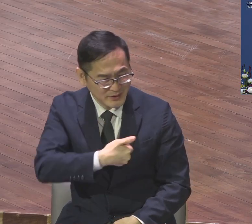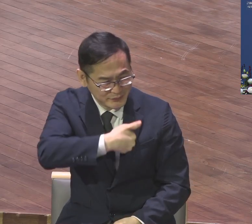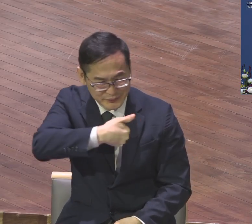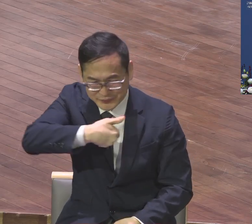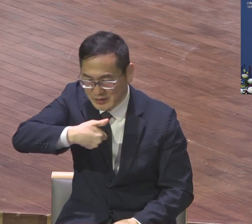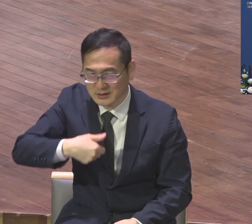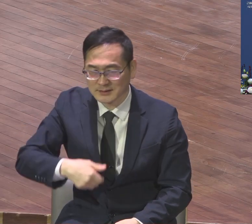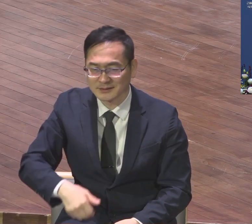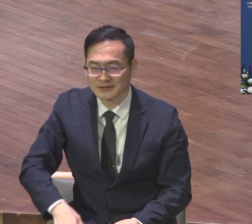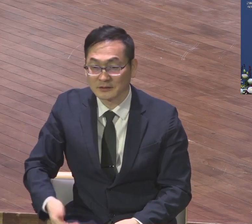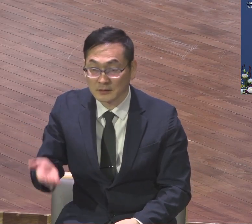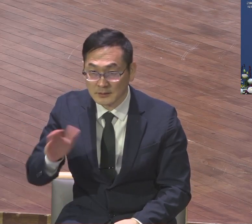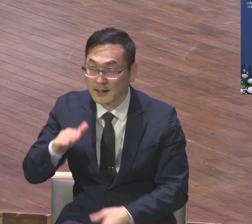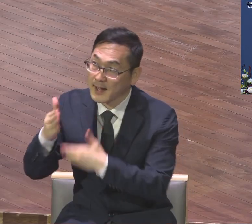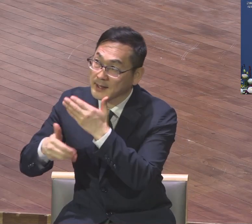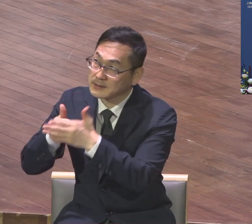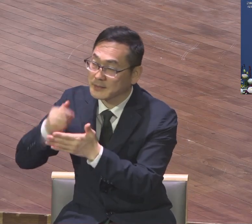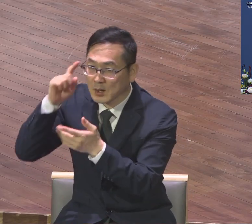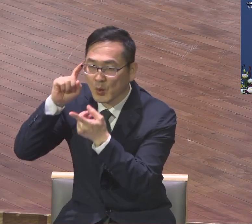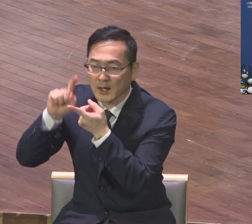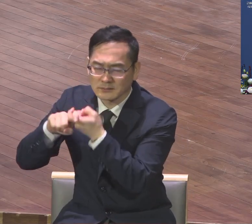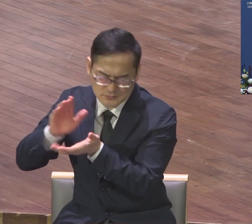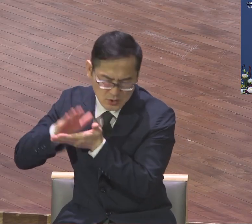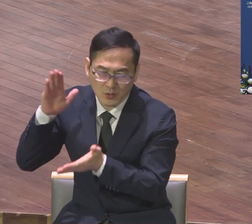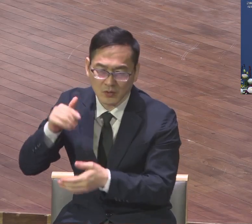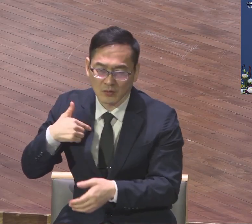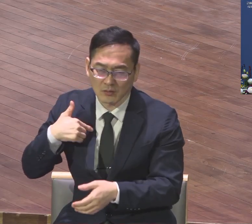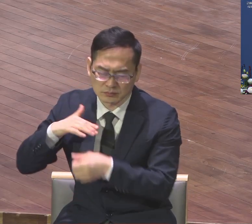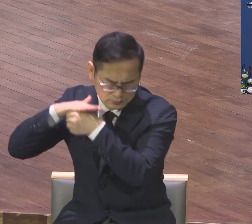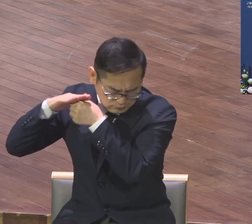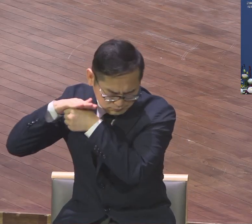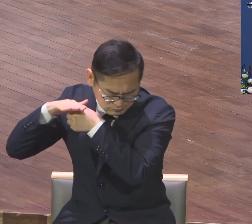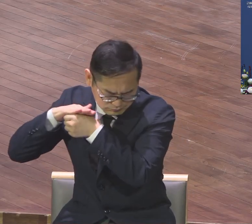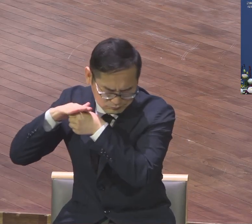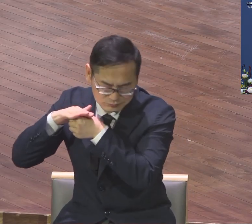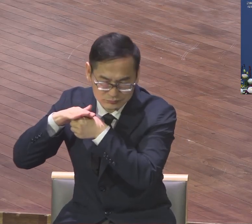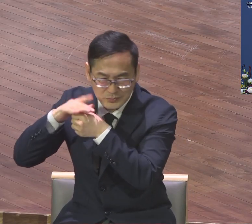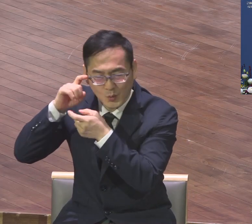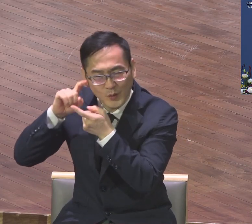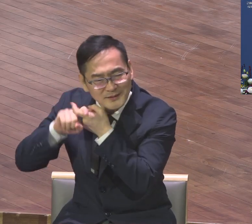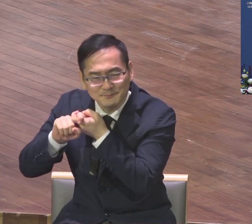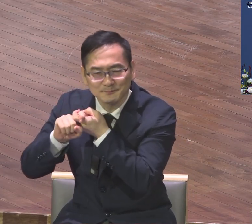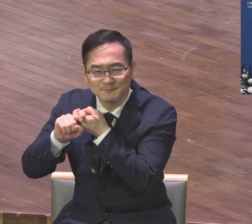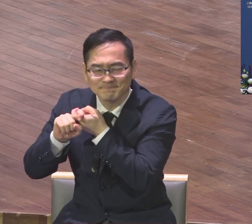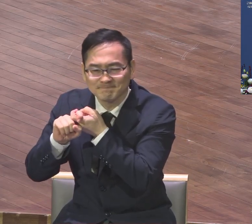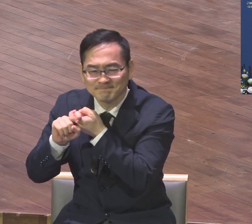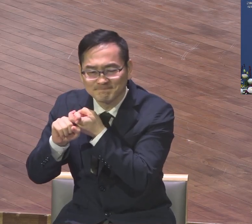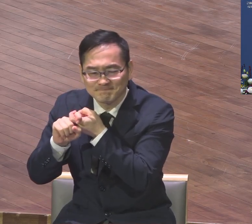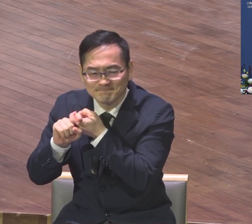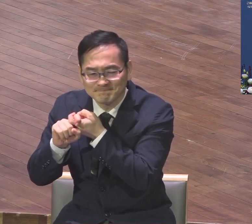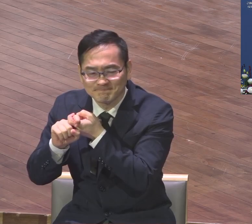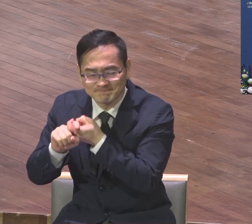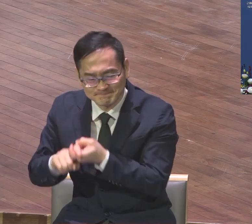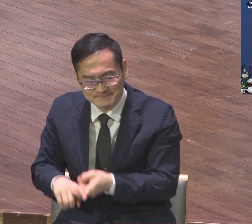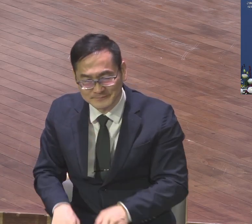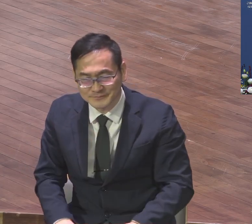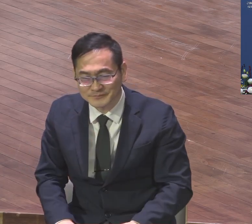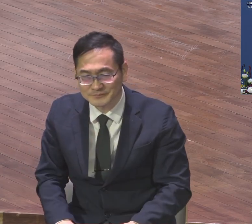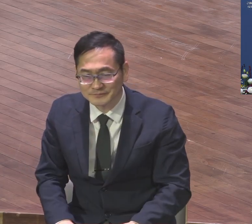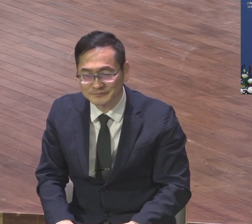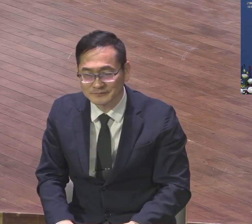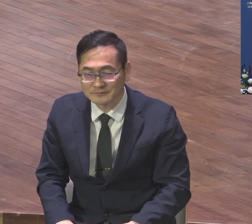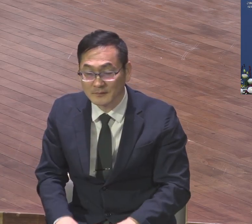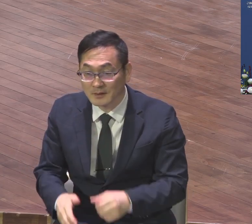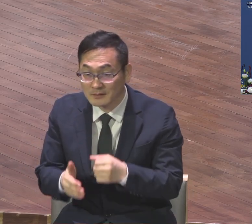대한 관심이 엄청납니다. 하나님의 놀라운 그 사랑과 그 관심이 여러분을 지금